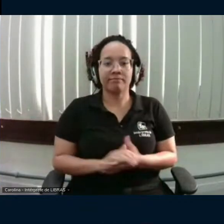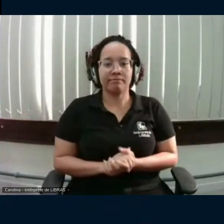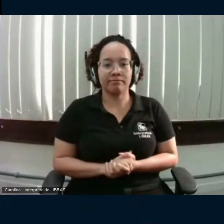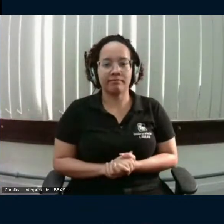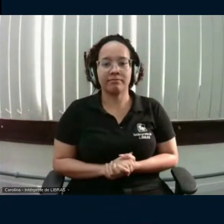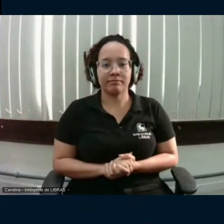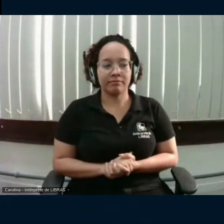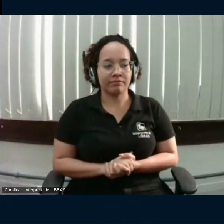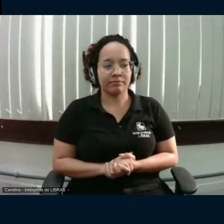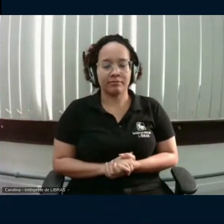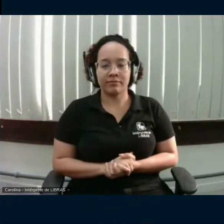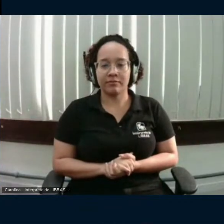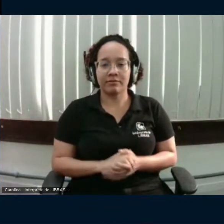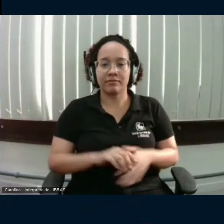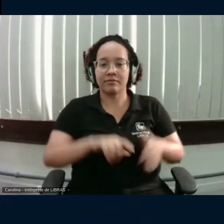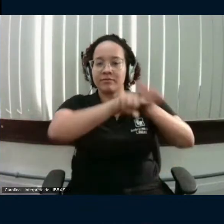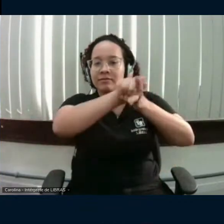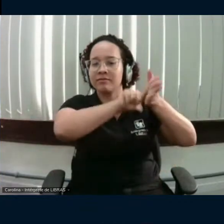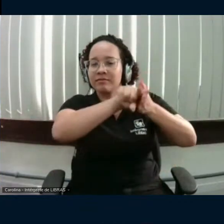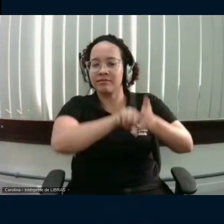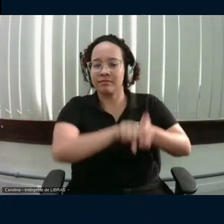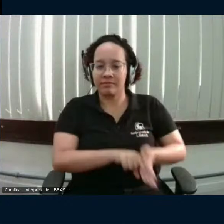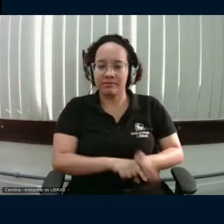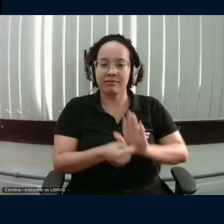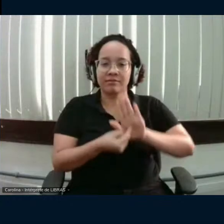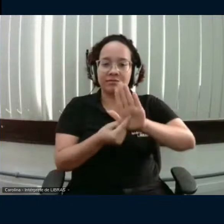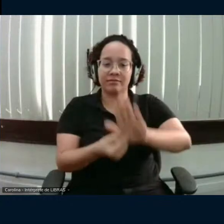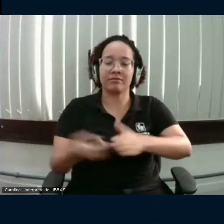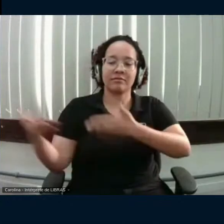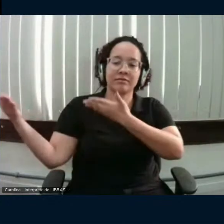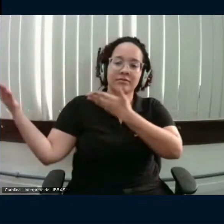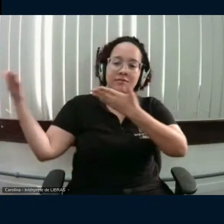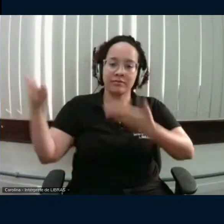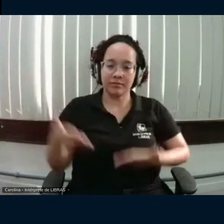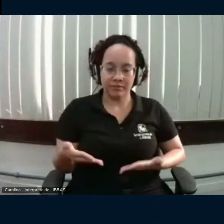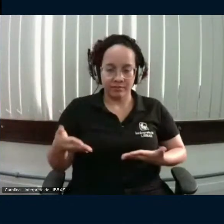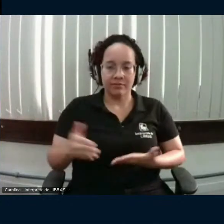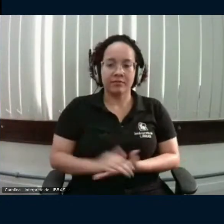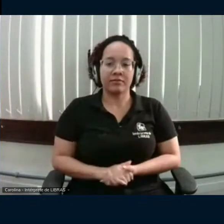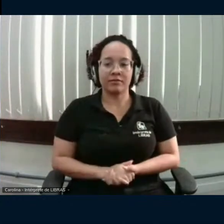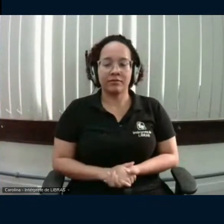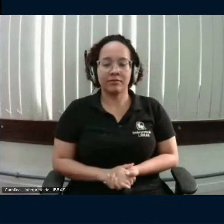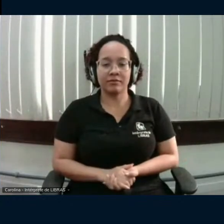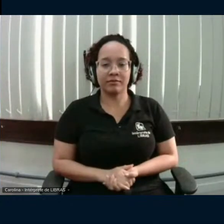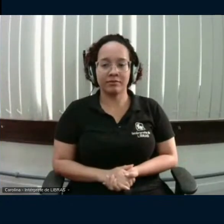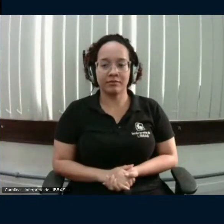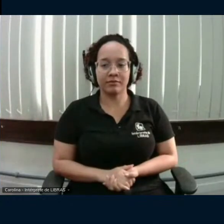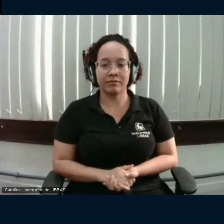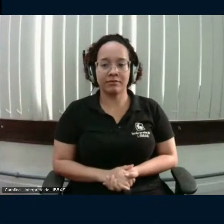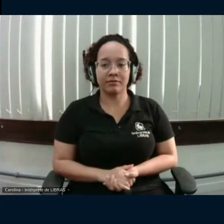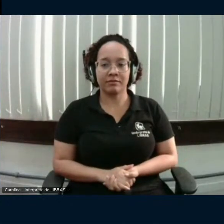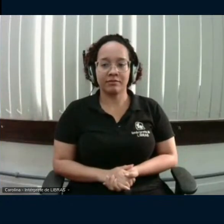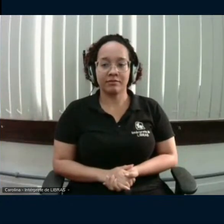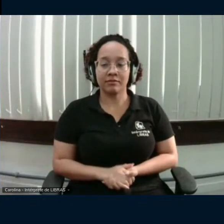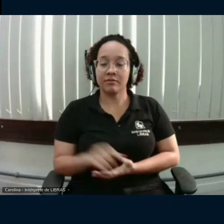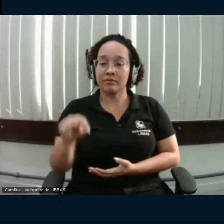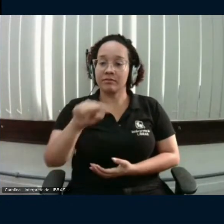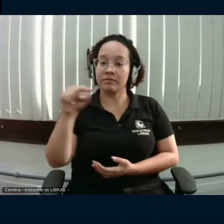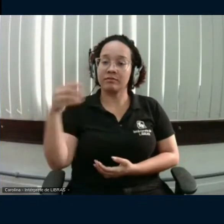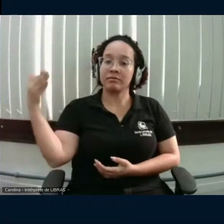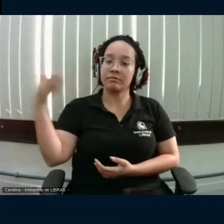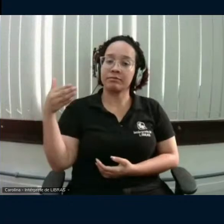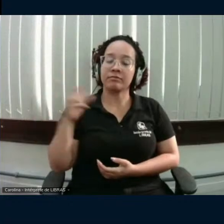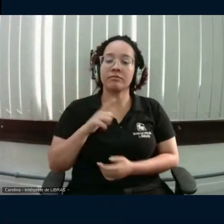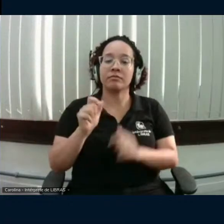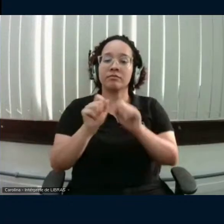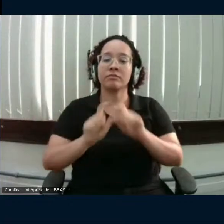Isso tudo as pesquisas vão mostrando. Eu vou aproveitar e fazer um convite aqui agora, né? Vou convidar vocês a frequentarem as páginas